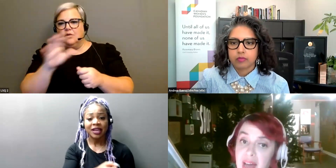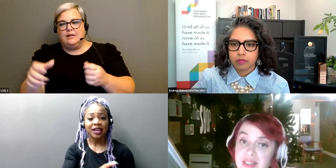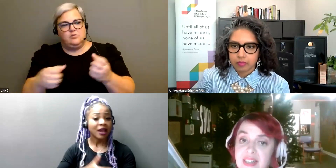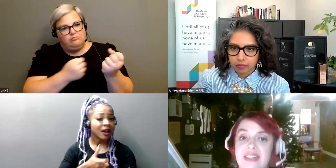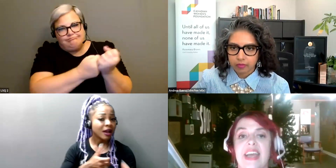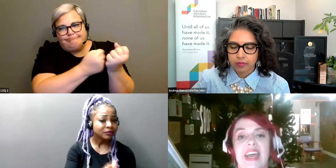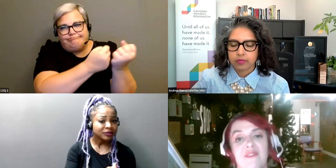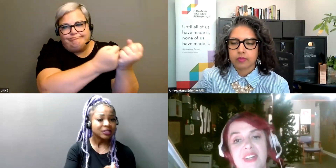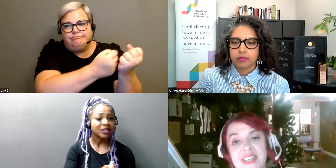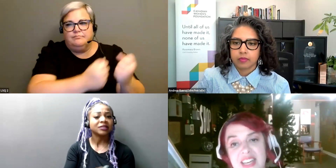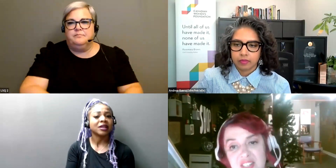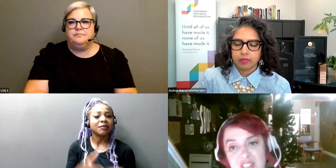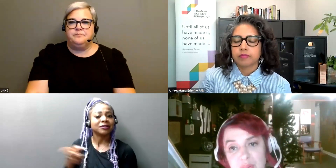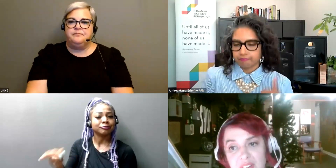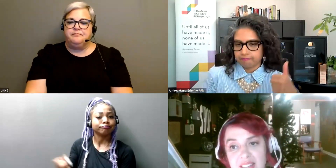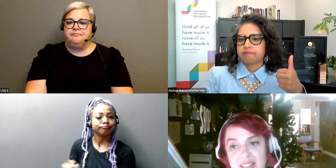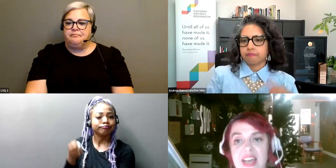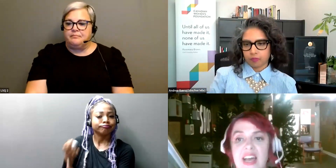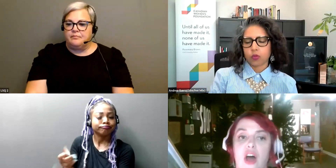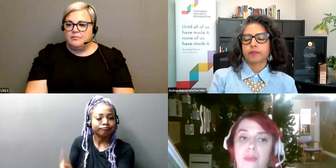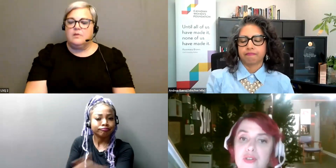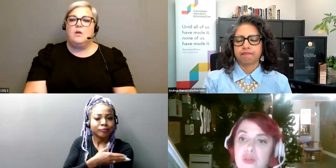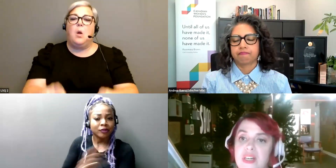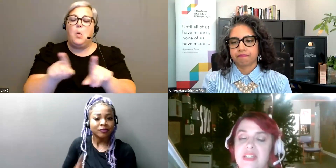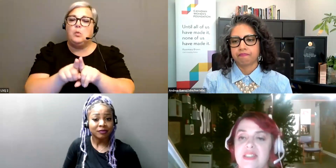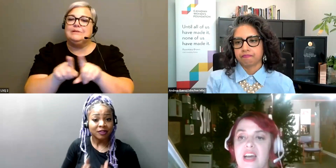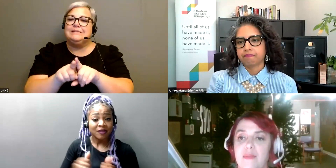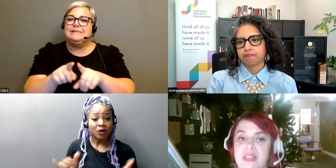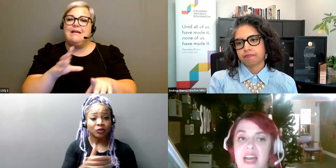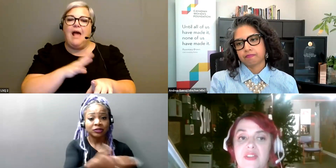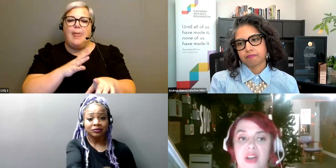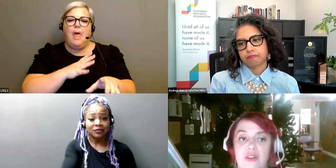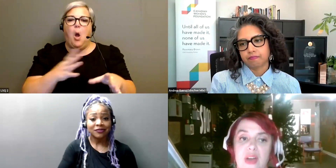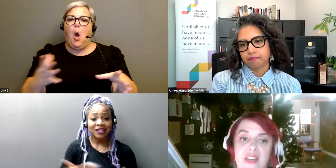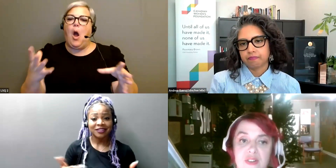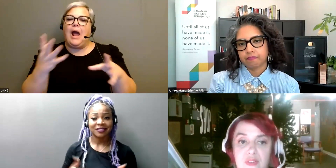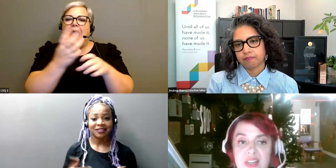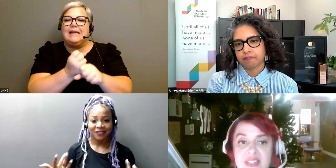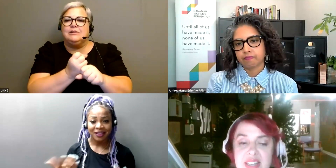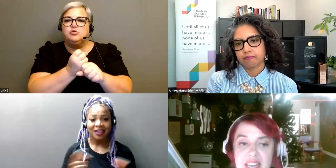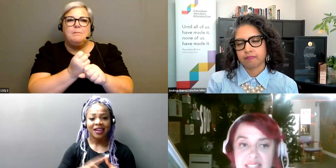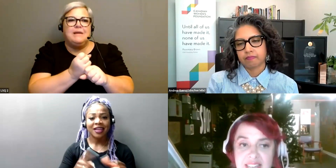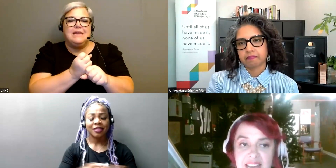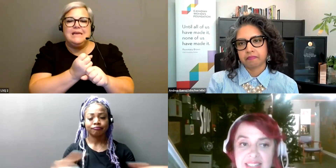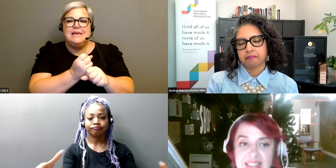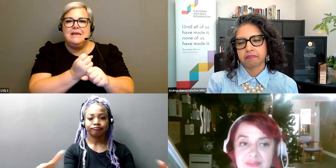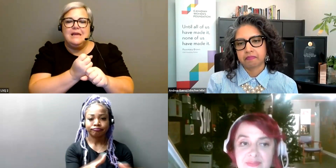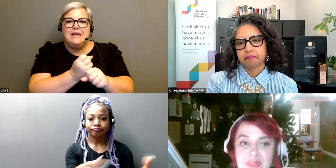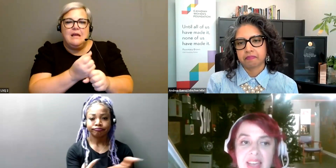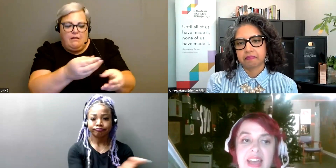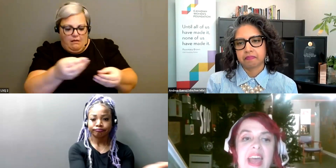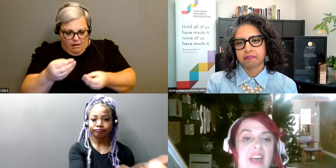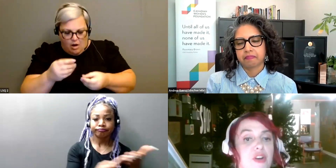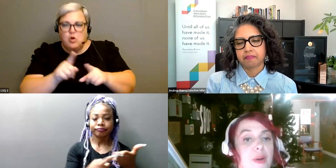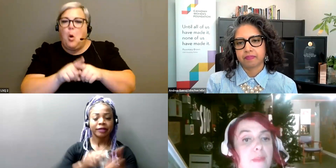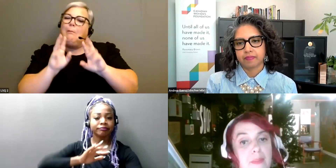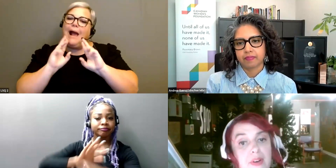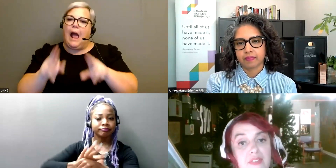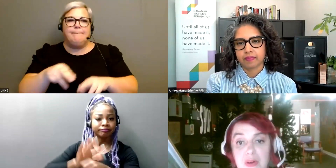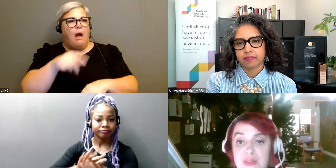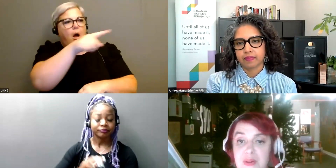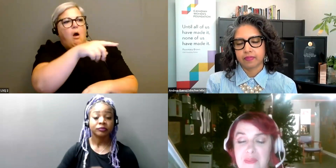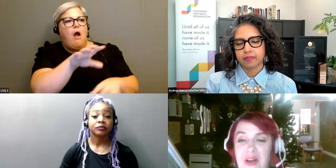femmes. Et ensuite, ils reçoivent des résumés de l'impact qu'ils ont eu et on leur propose